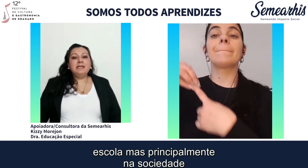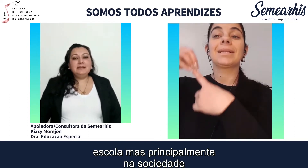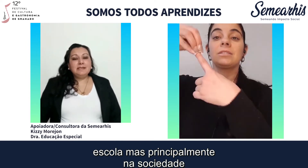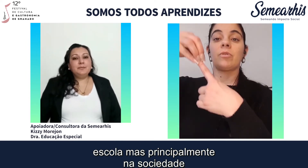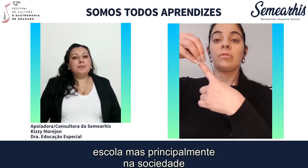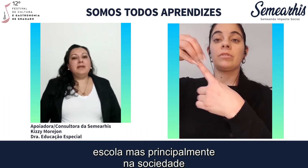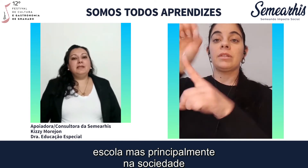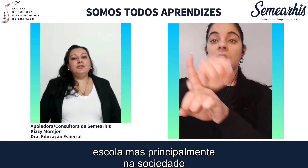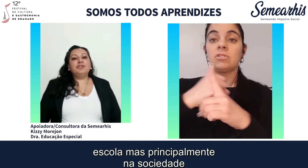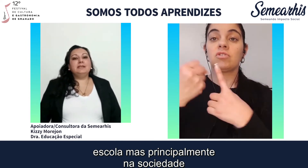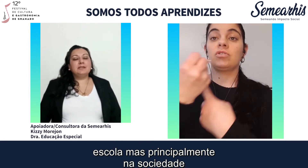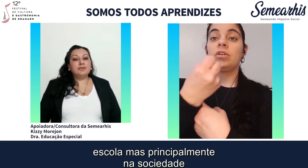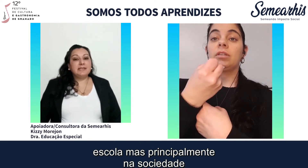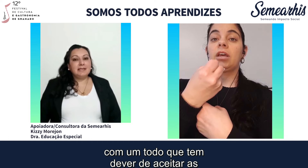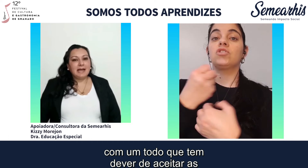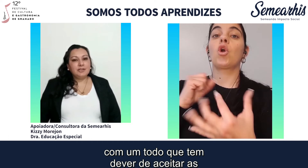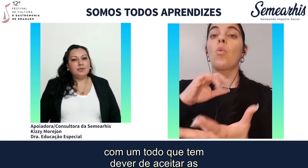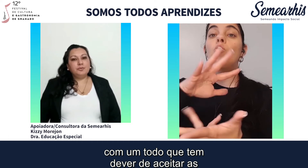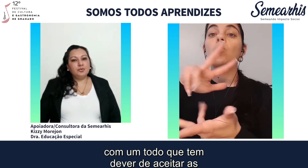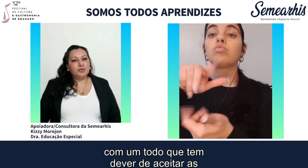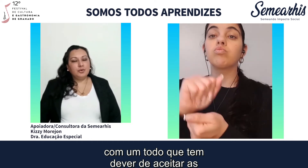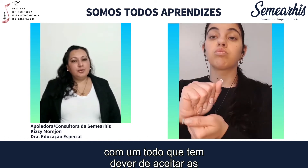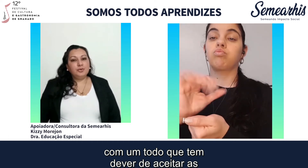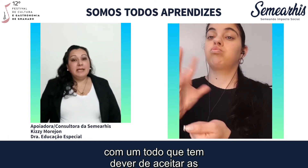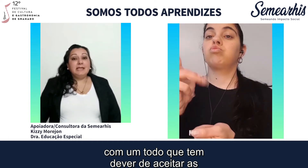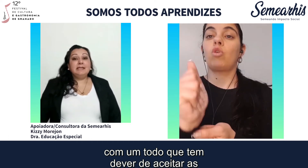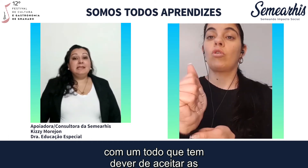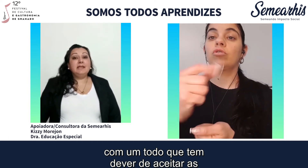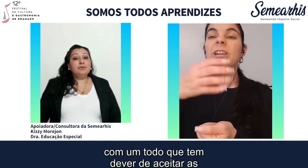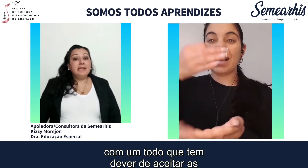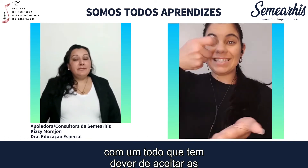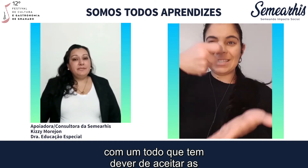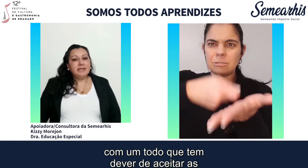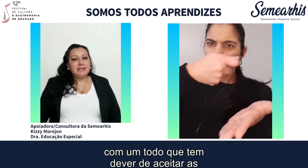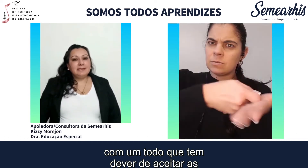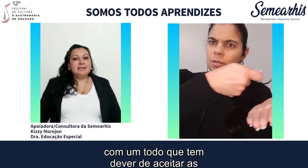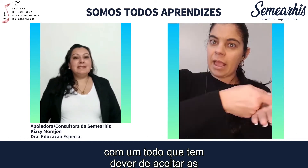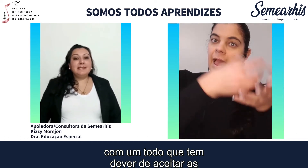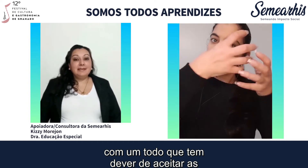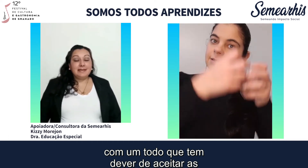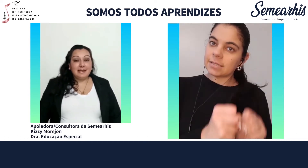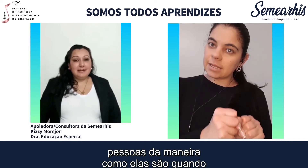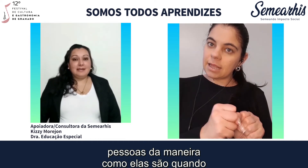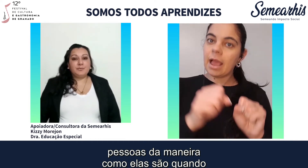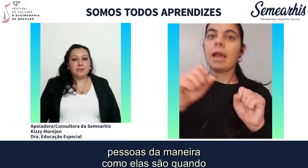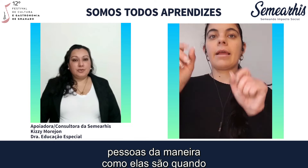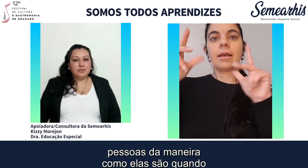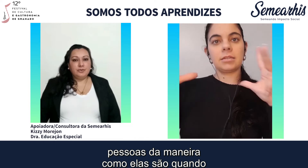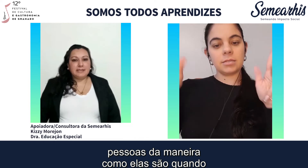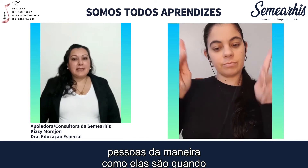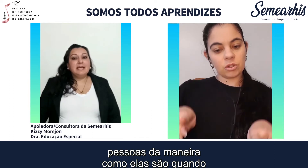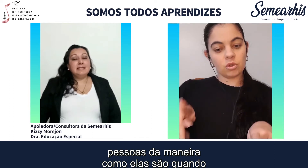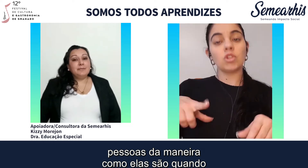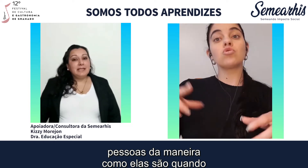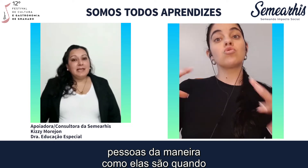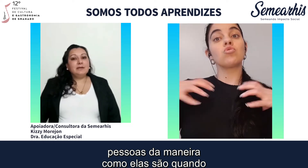mas principalmente na sociedade como um todo, que tem o dever de aceitar as